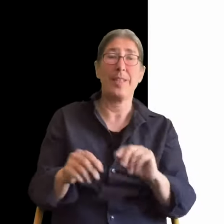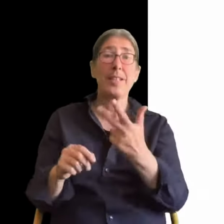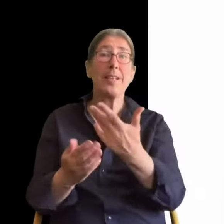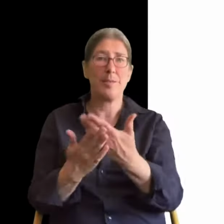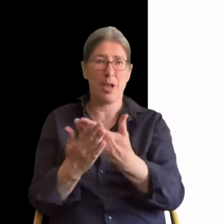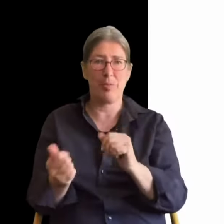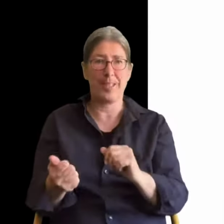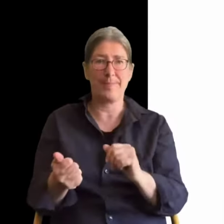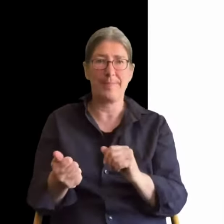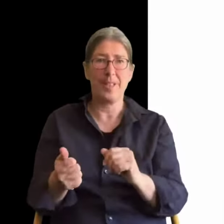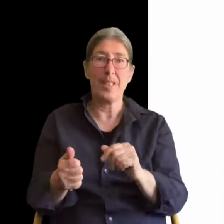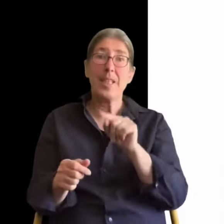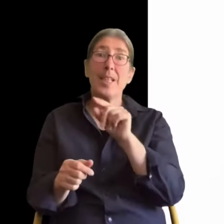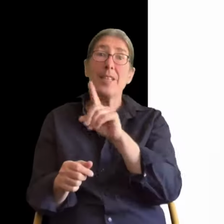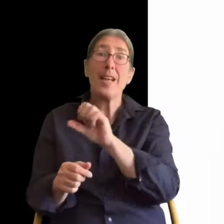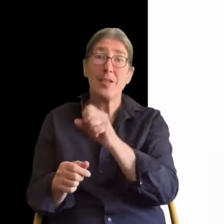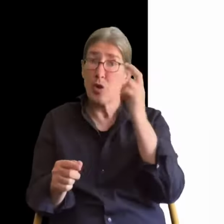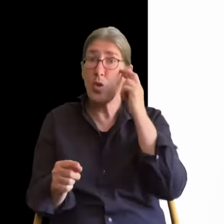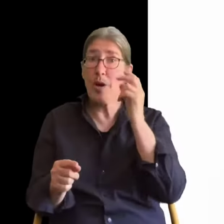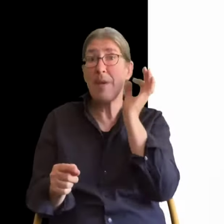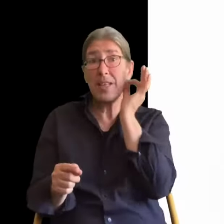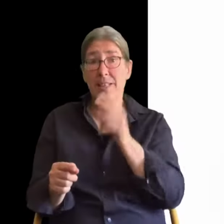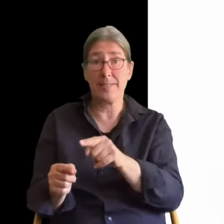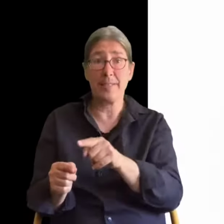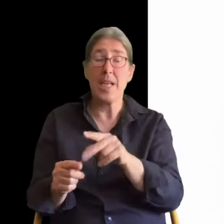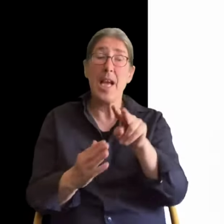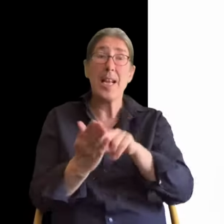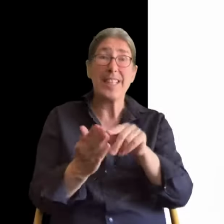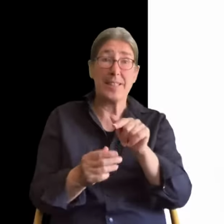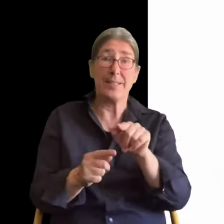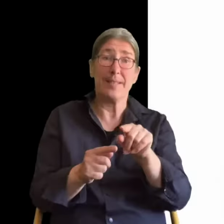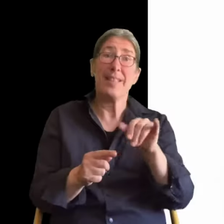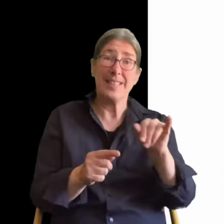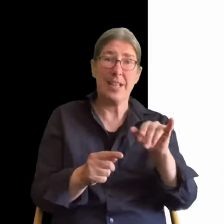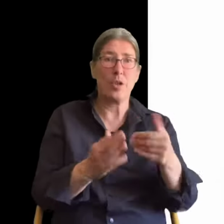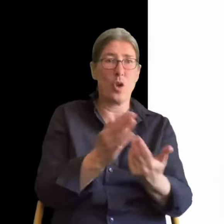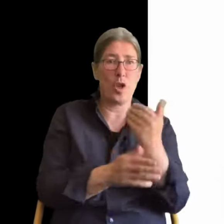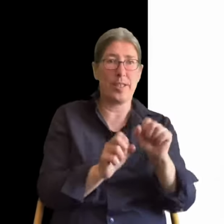drittes Beispiel. Das kluge Mädchen liest die neue Zeitung.